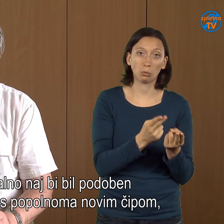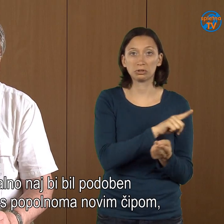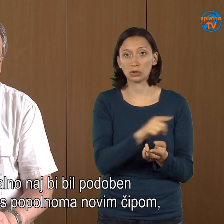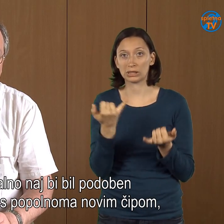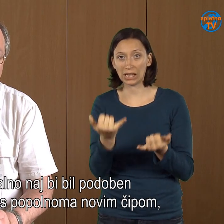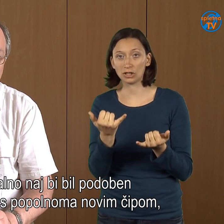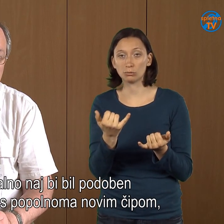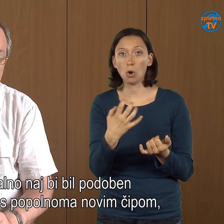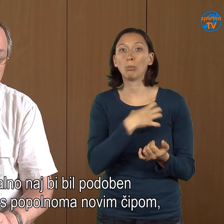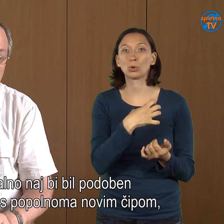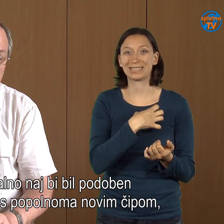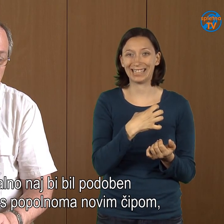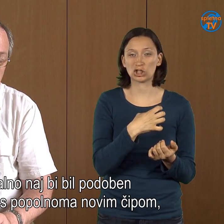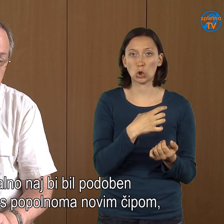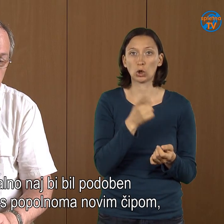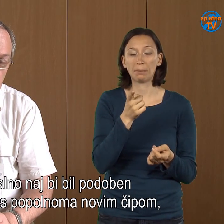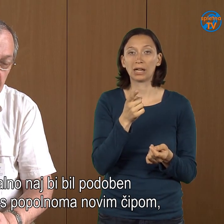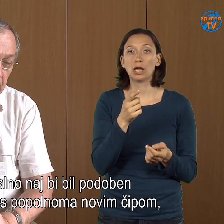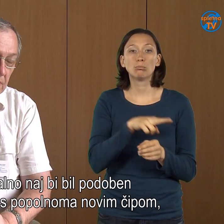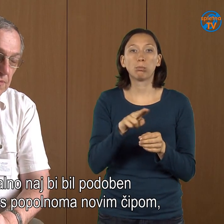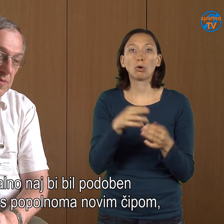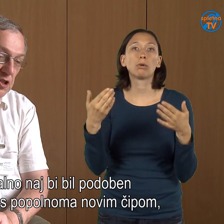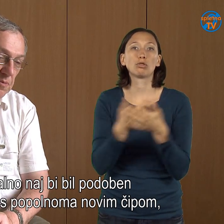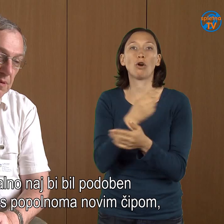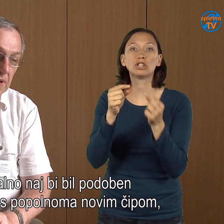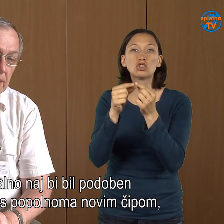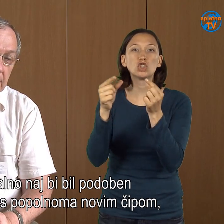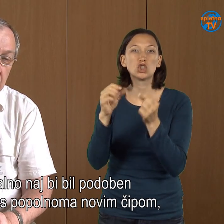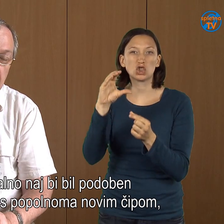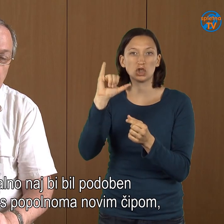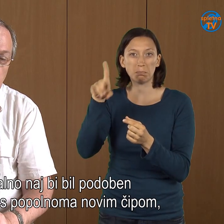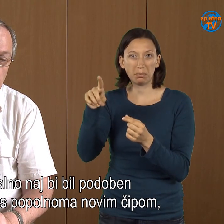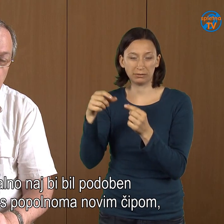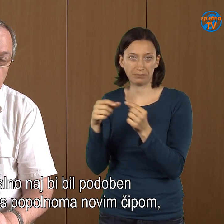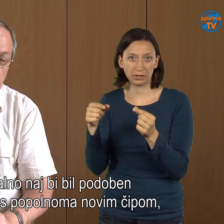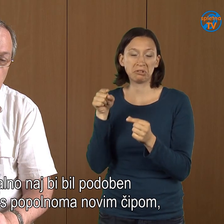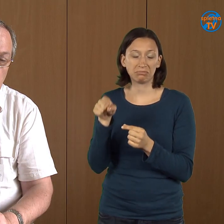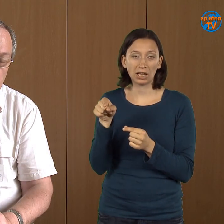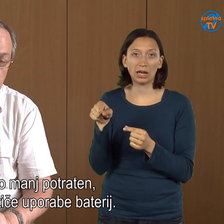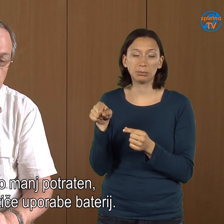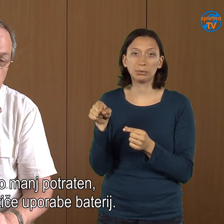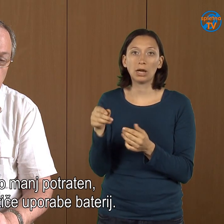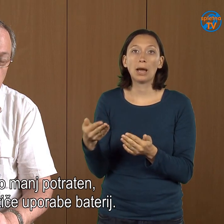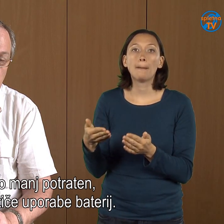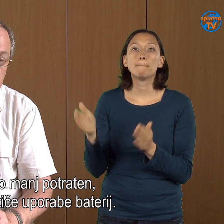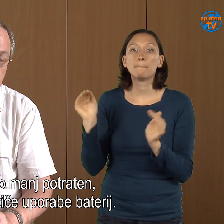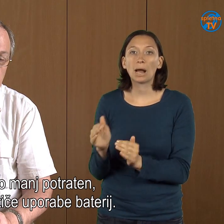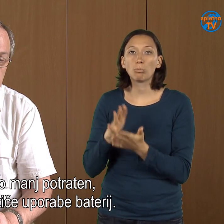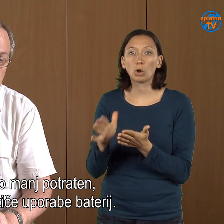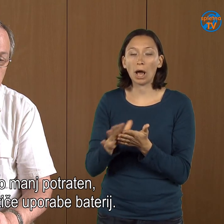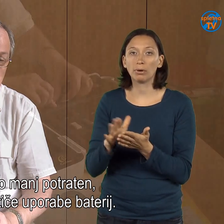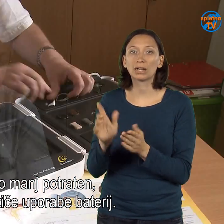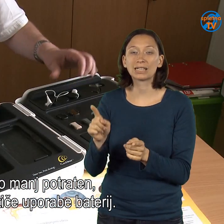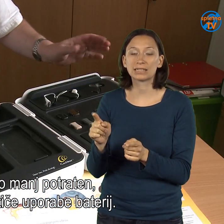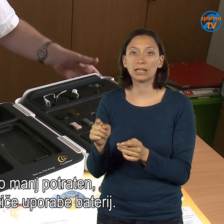podoben dosedajšnjemu procesorju, vendar s popolnoma novim čipom, ki bi naj bil manj potraten, kar